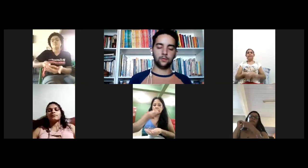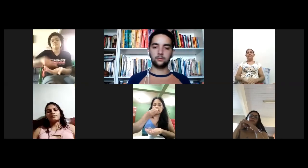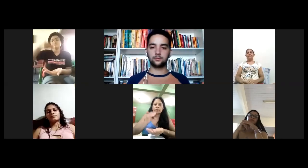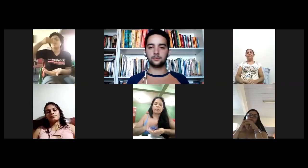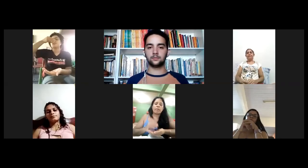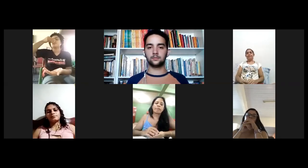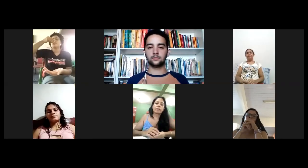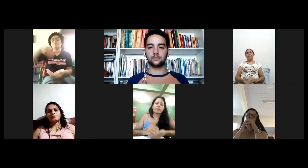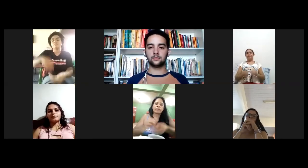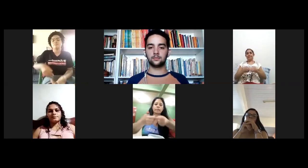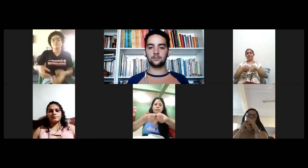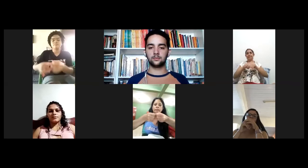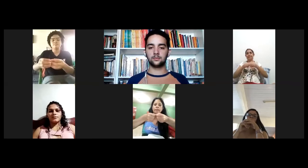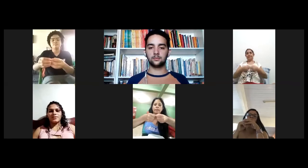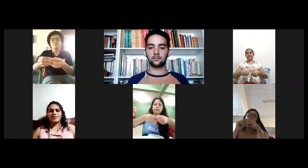ovo,